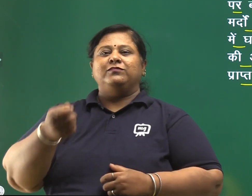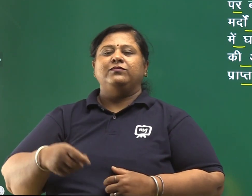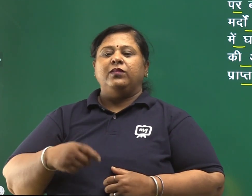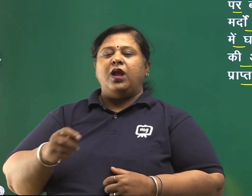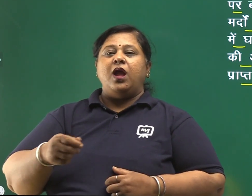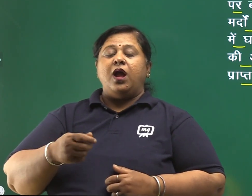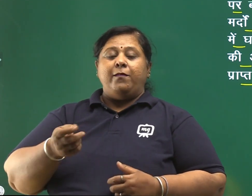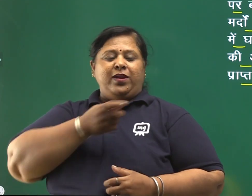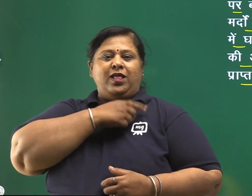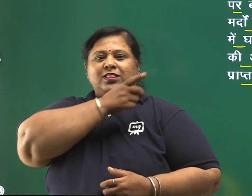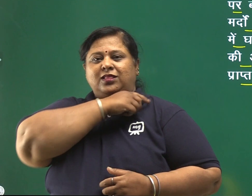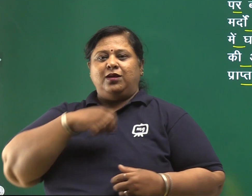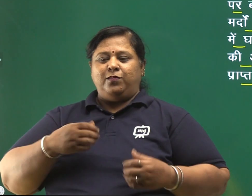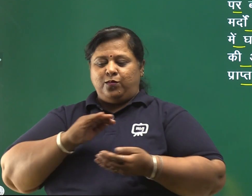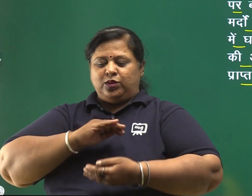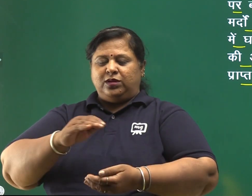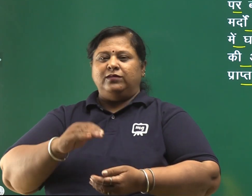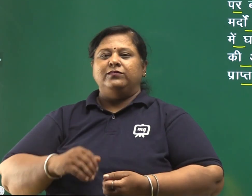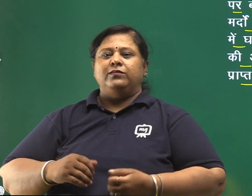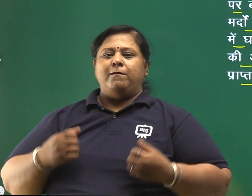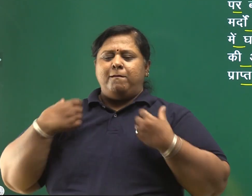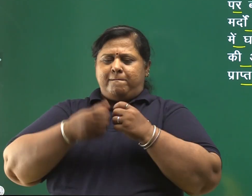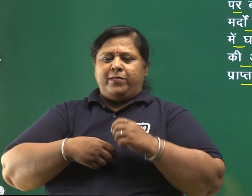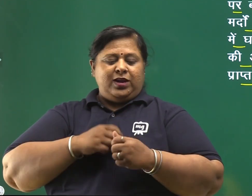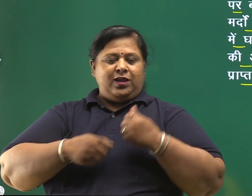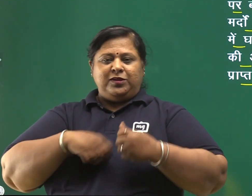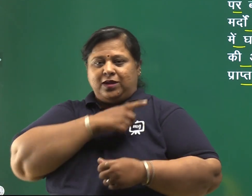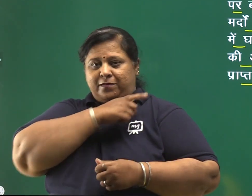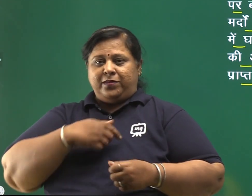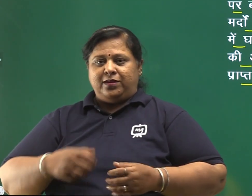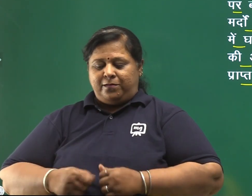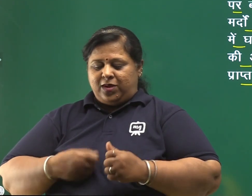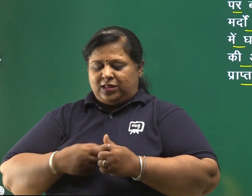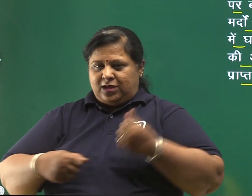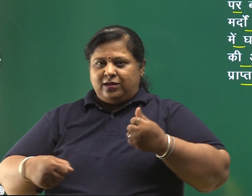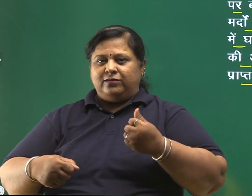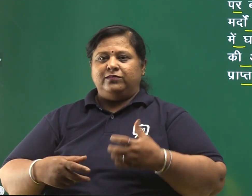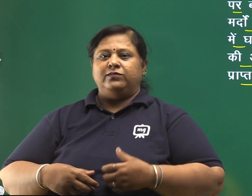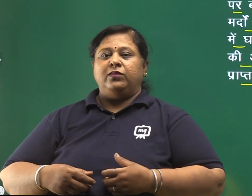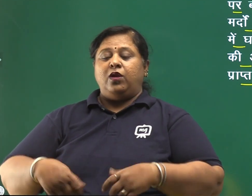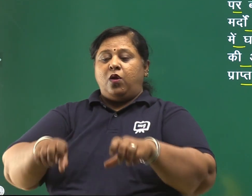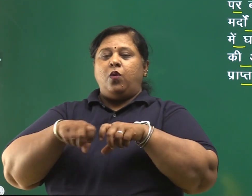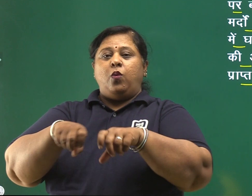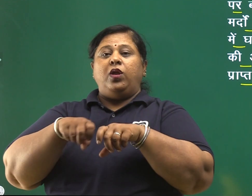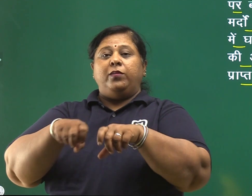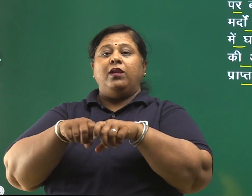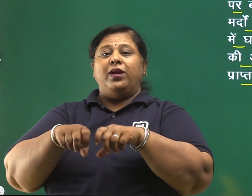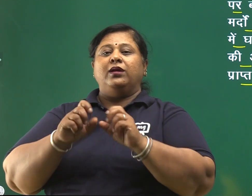अपने दत्तक पुत्र को पीठ के पीछे बांधकर घोड़े पर